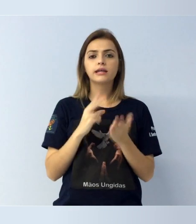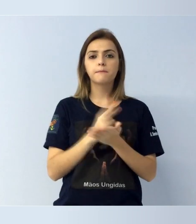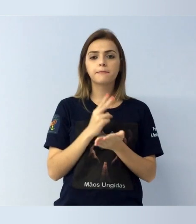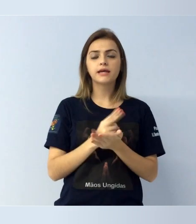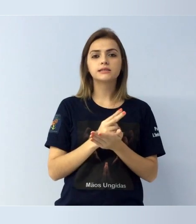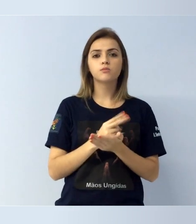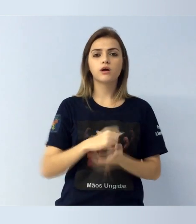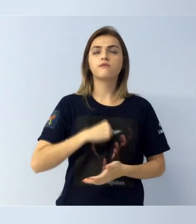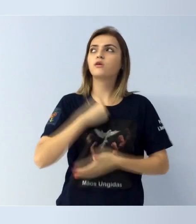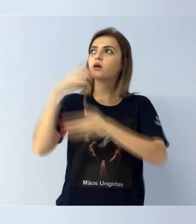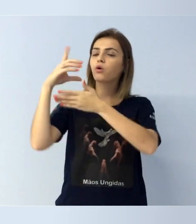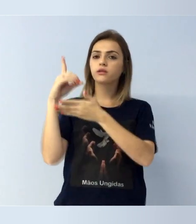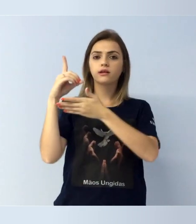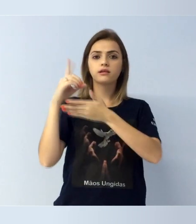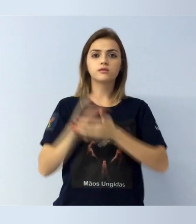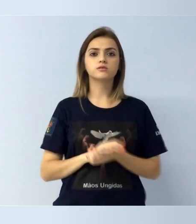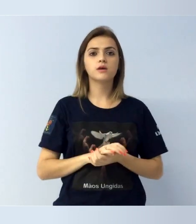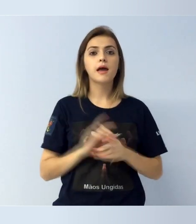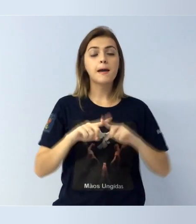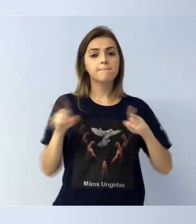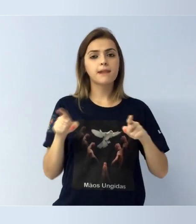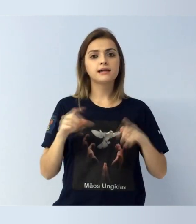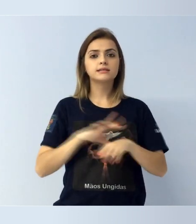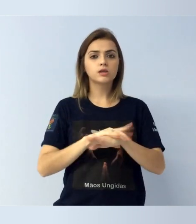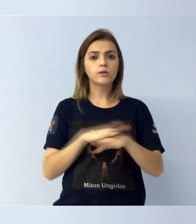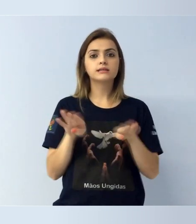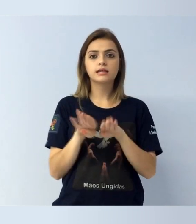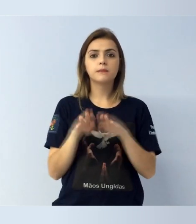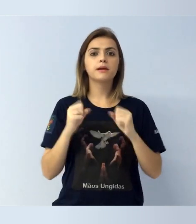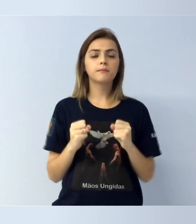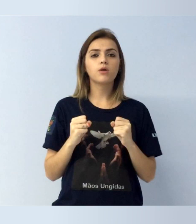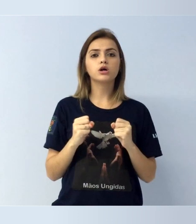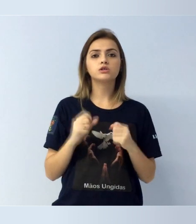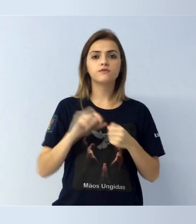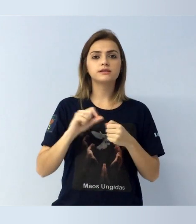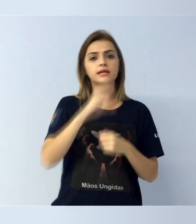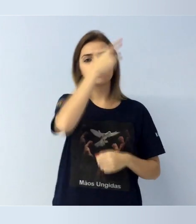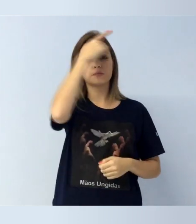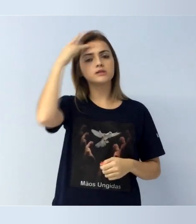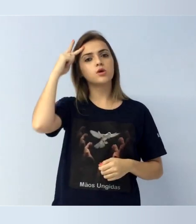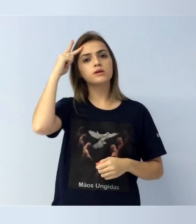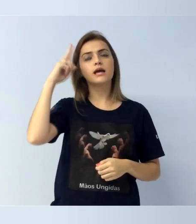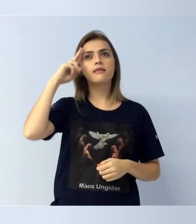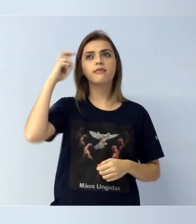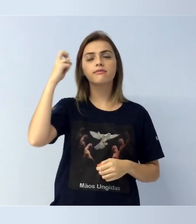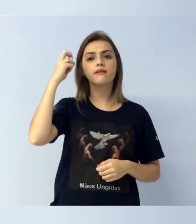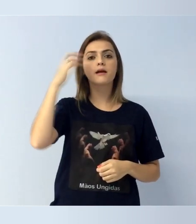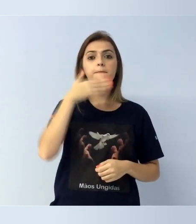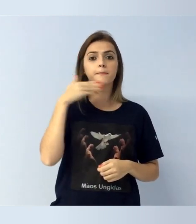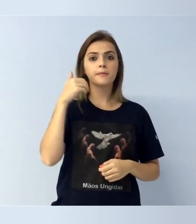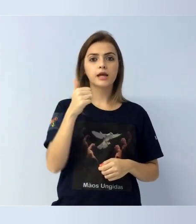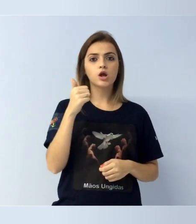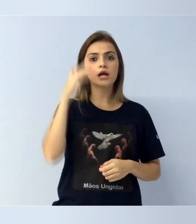Deus. Mas a doença também pode tornar a pessoa mais madura, ajudá-la a discernir em sua